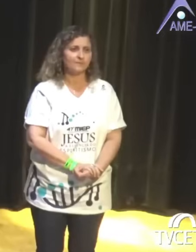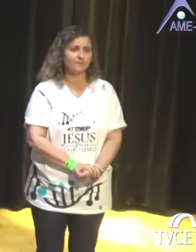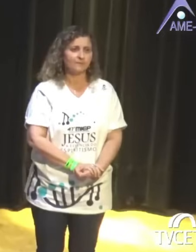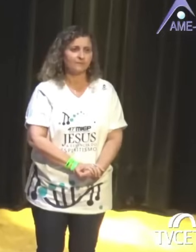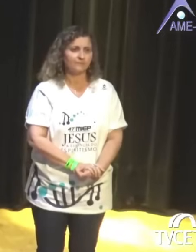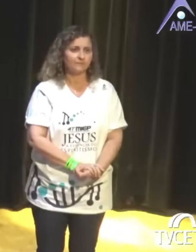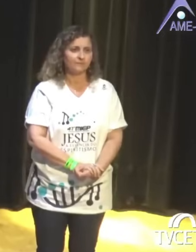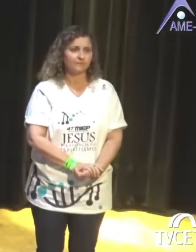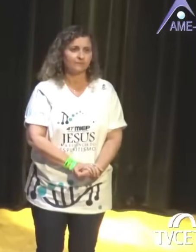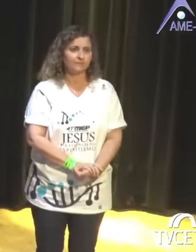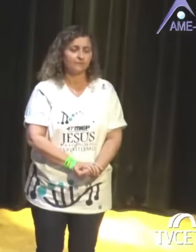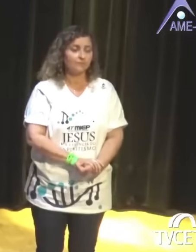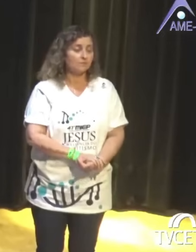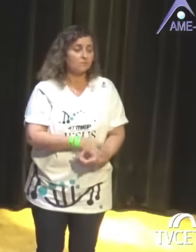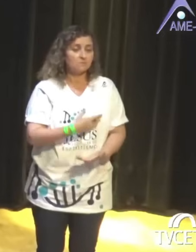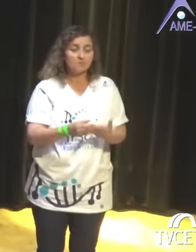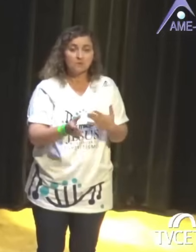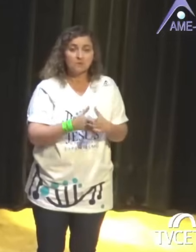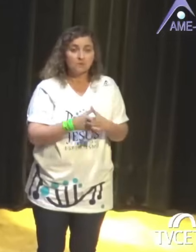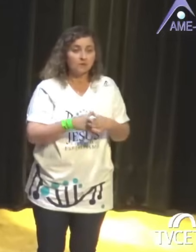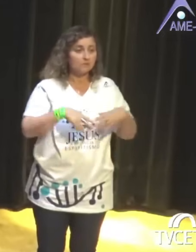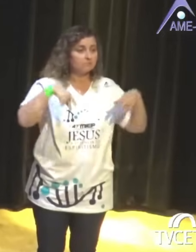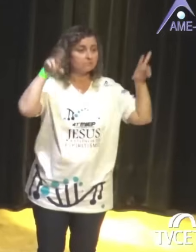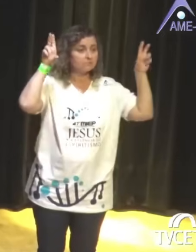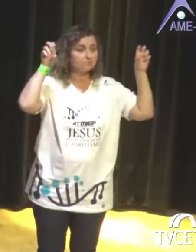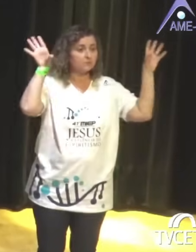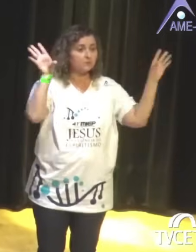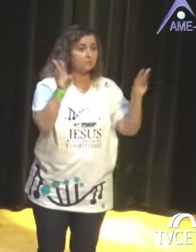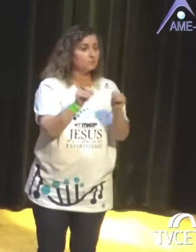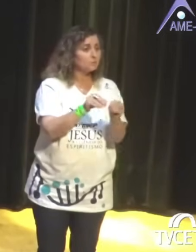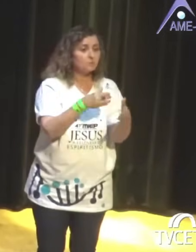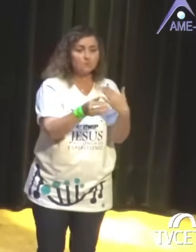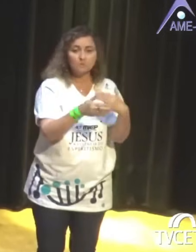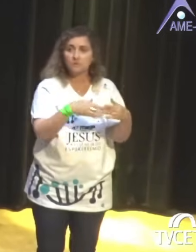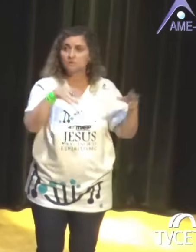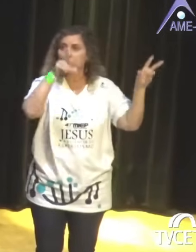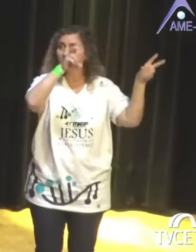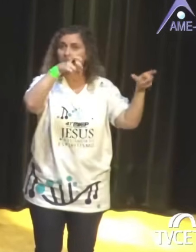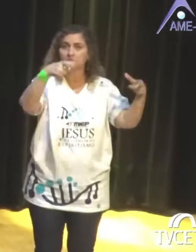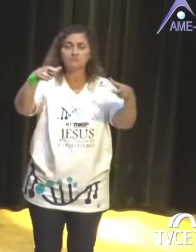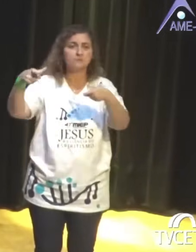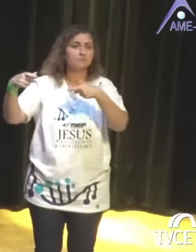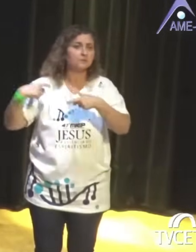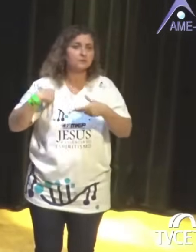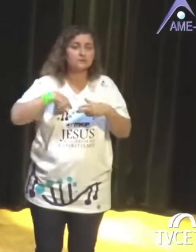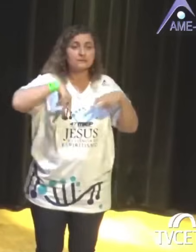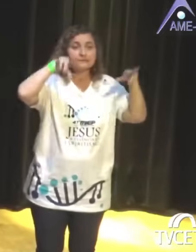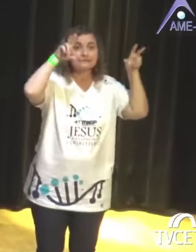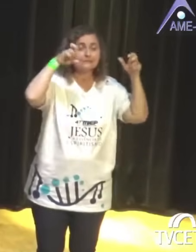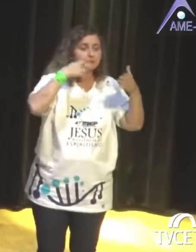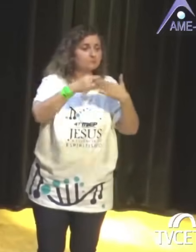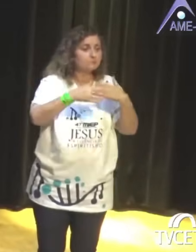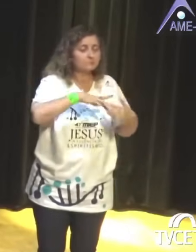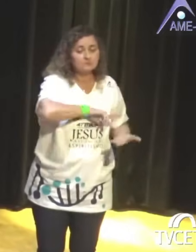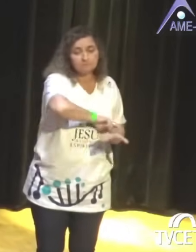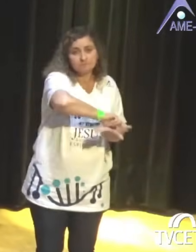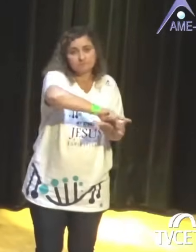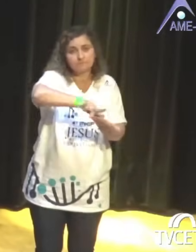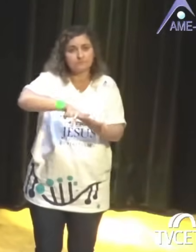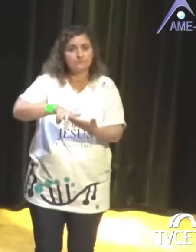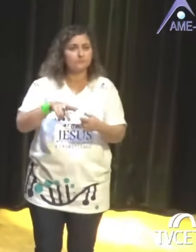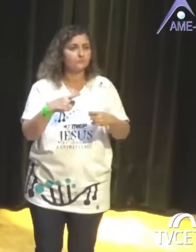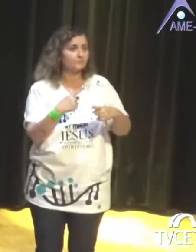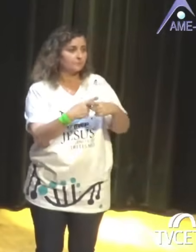bebezinho qualquer área em qualquer área que você imaginar por quê